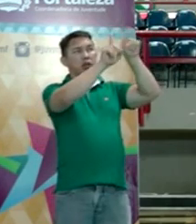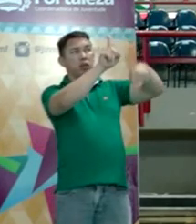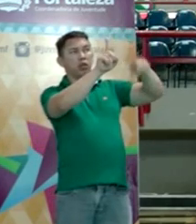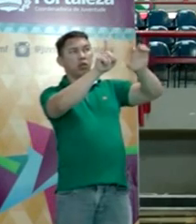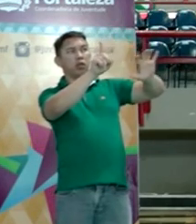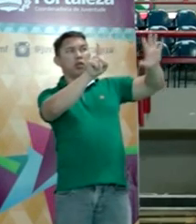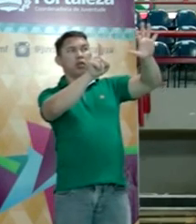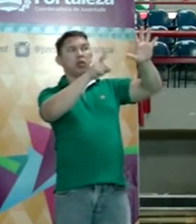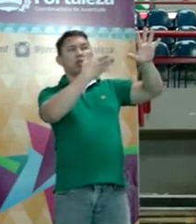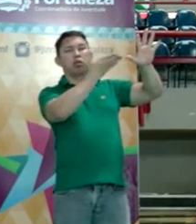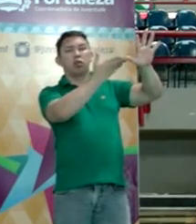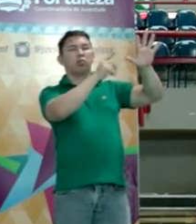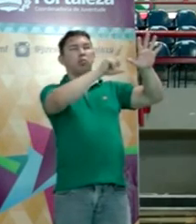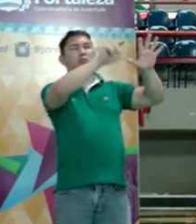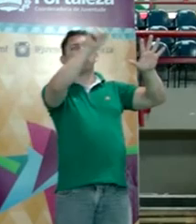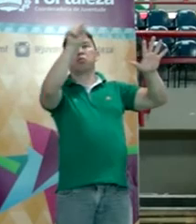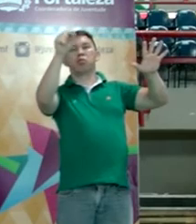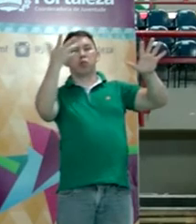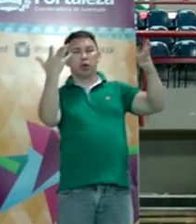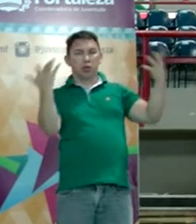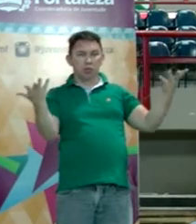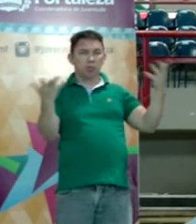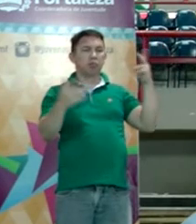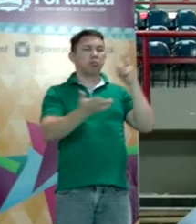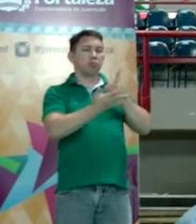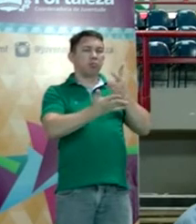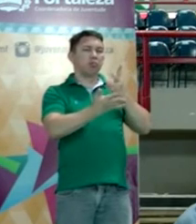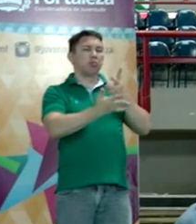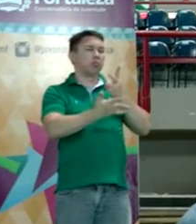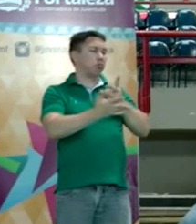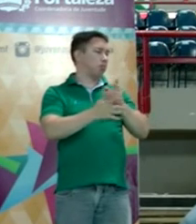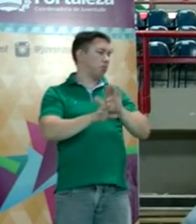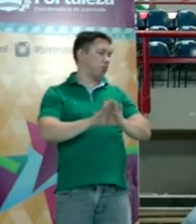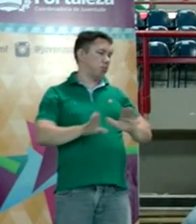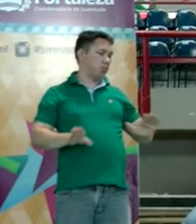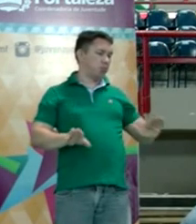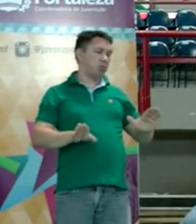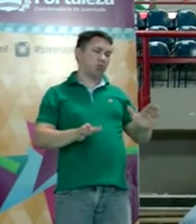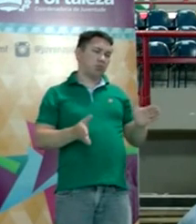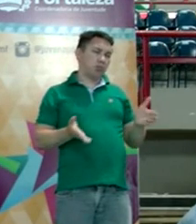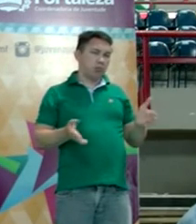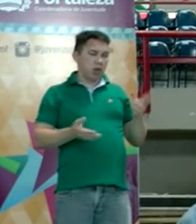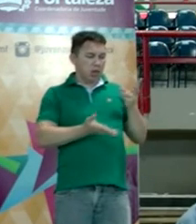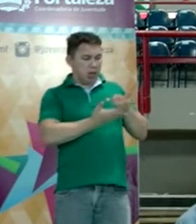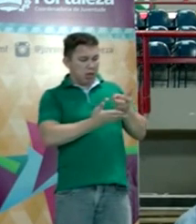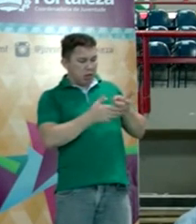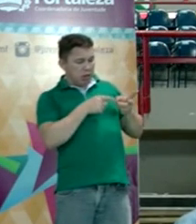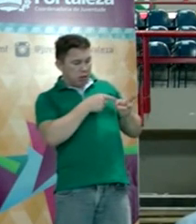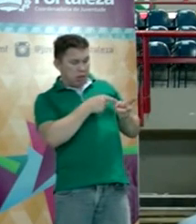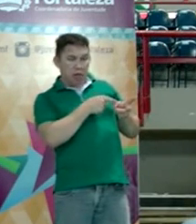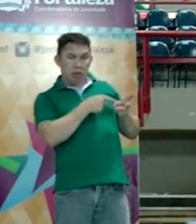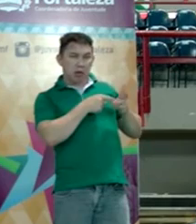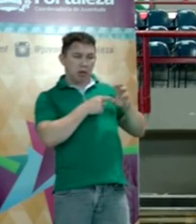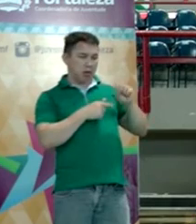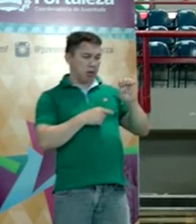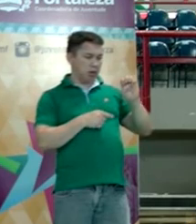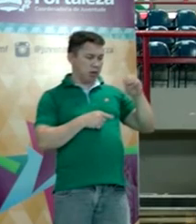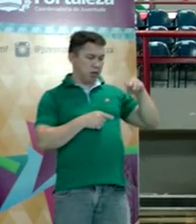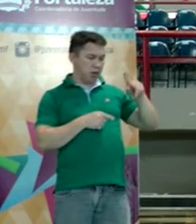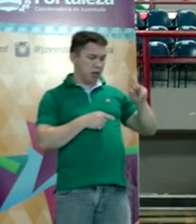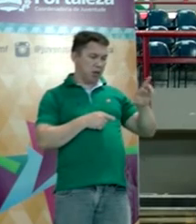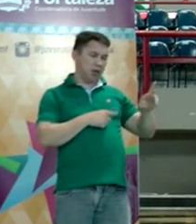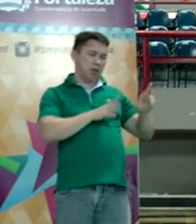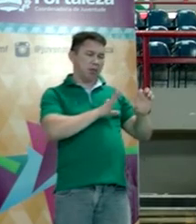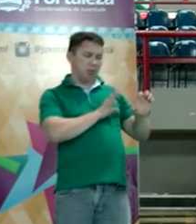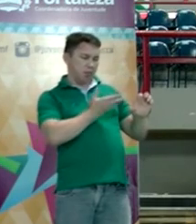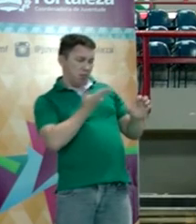na Europa aconteceu como em qualquer canto. Então, sempre foi, sempre será, é demais. Tá certo? Desconfie sempre que você ouvir uma coisa